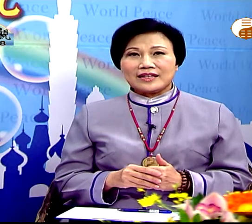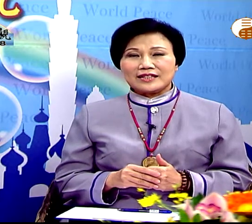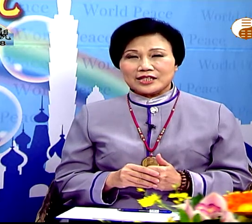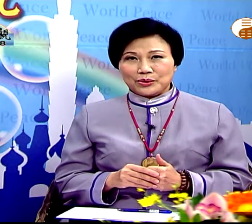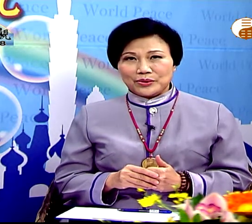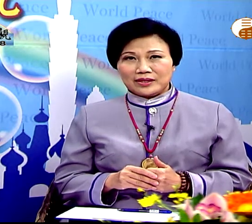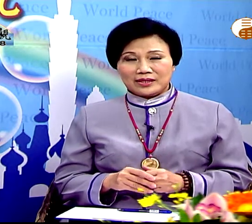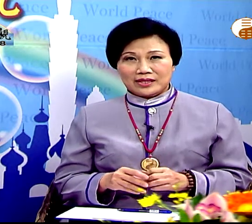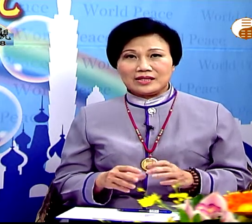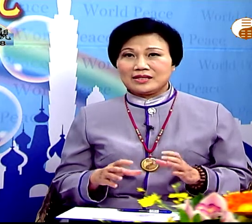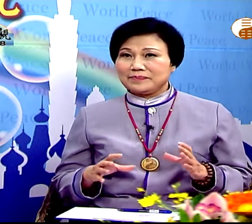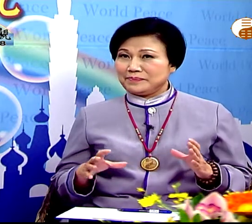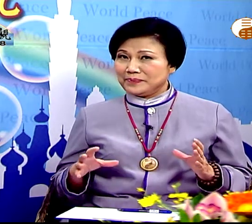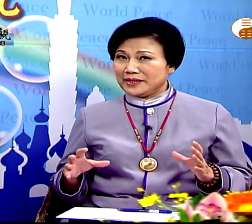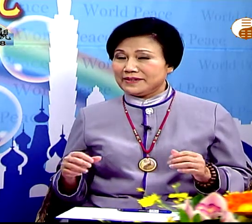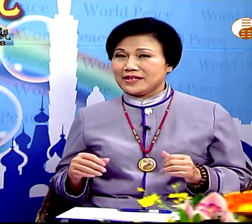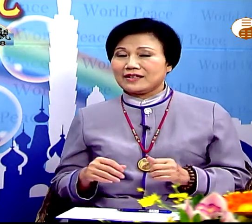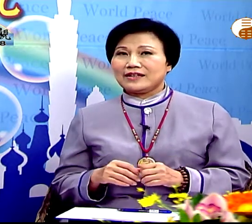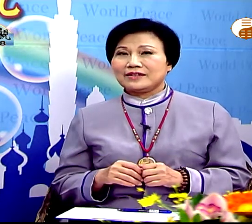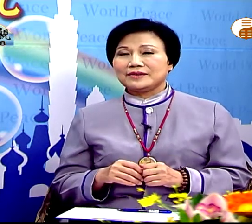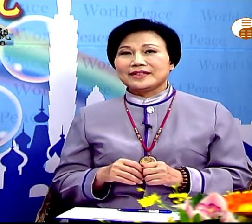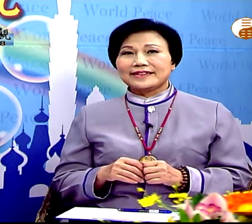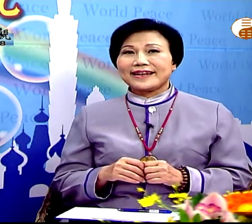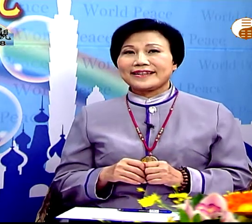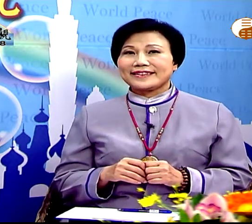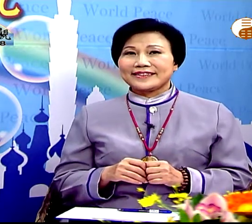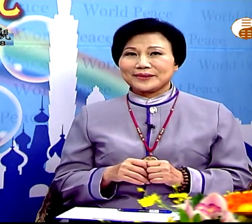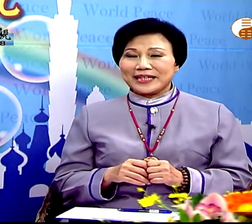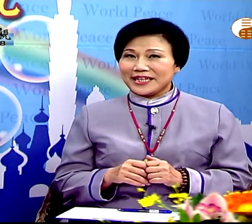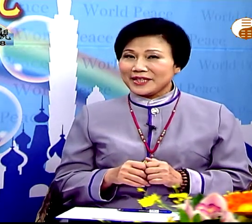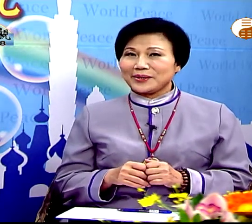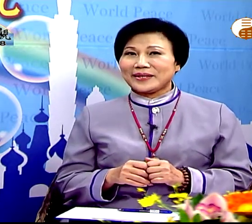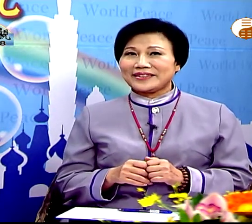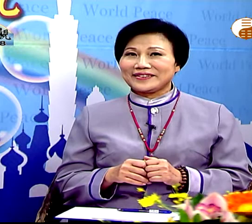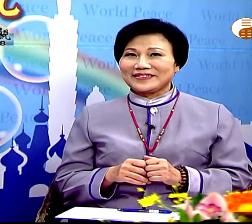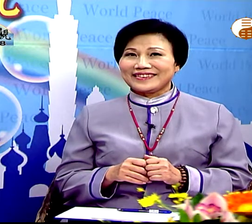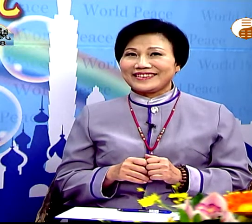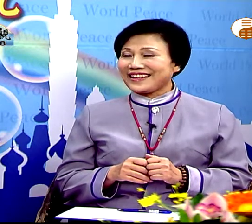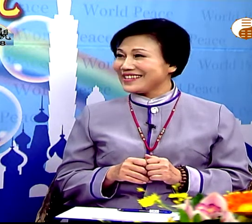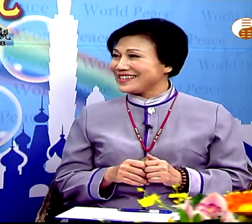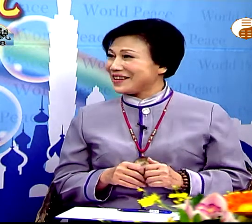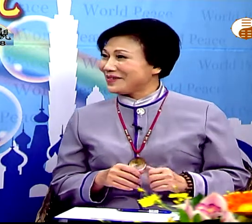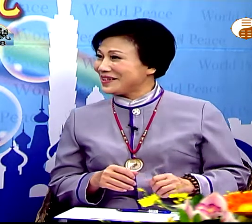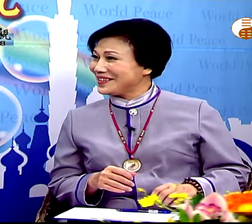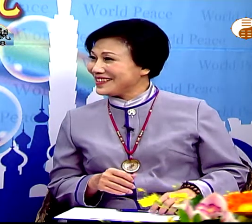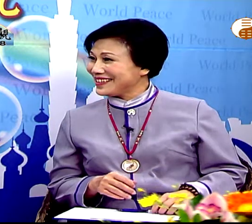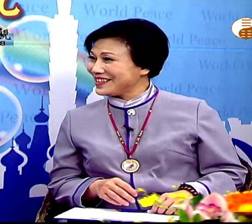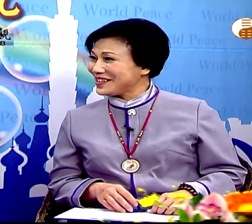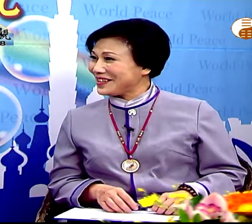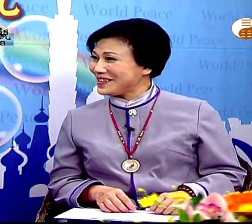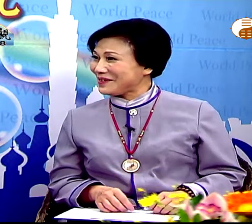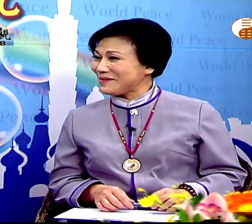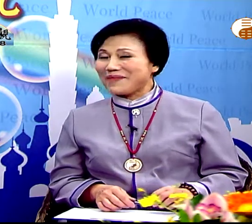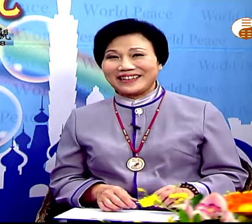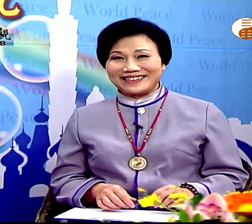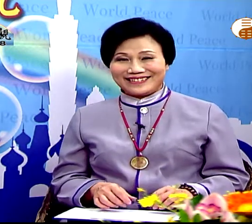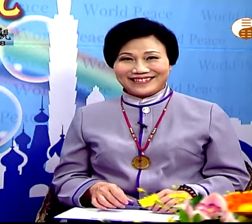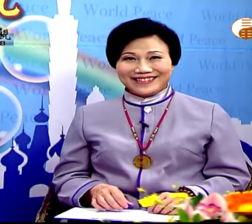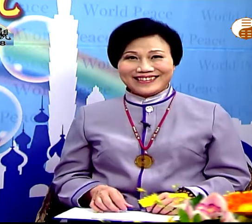的手语也是比得非常的好。那有带了一段哈，大概三分将近 三分半的这